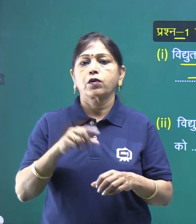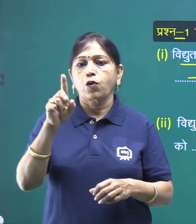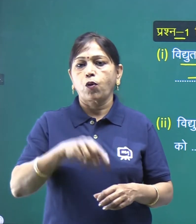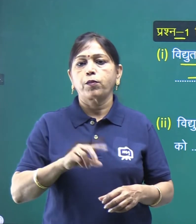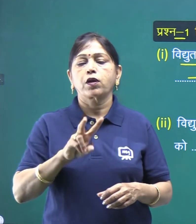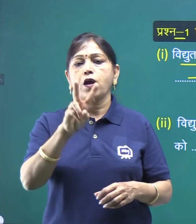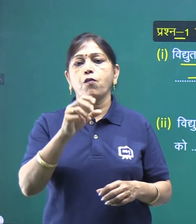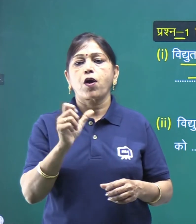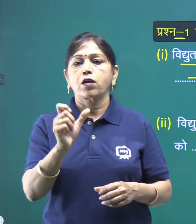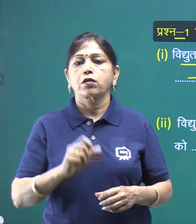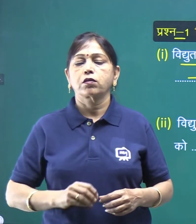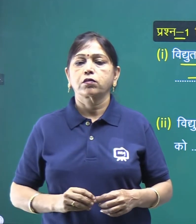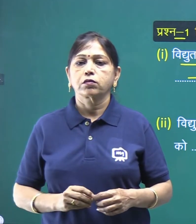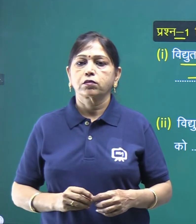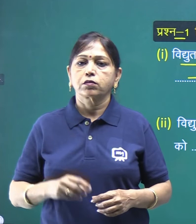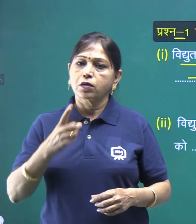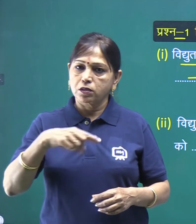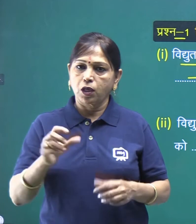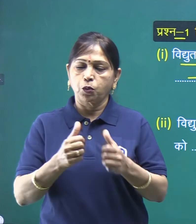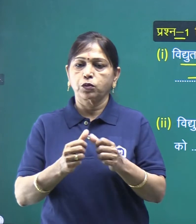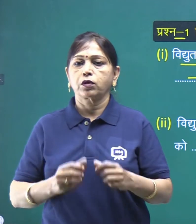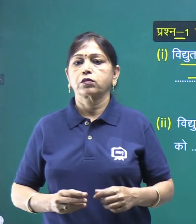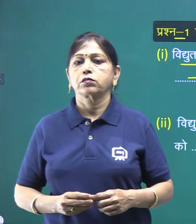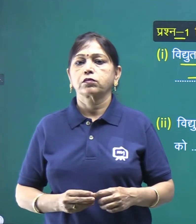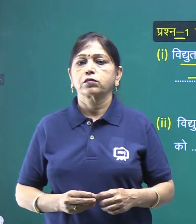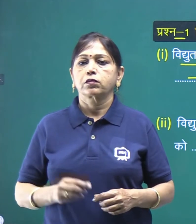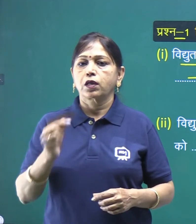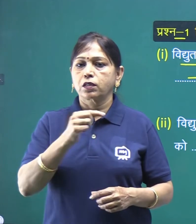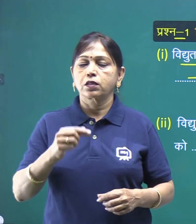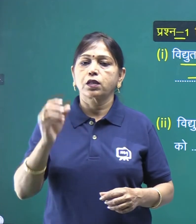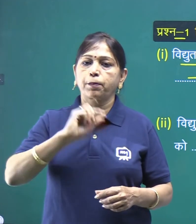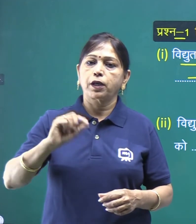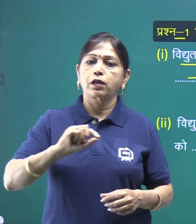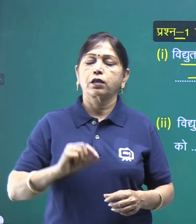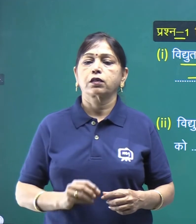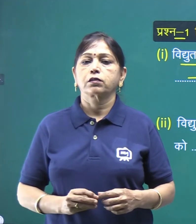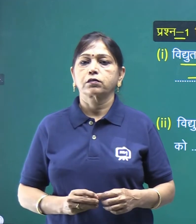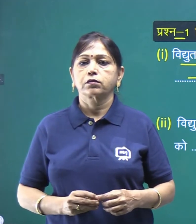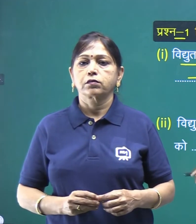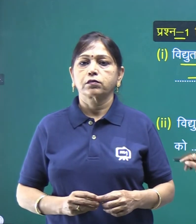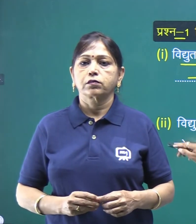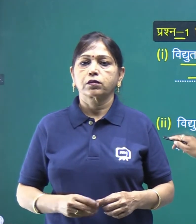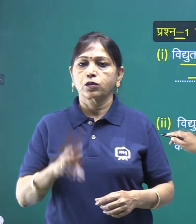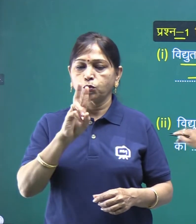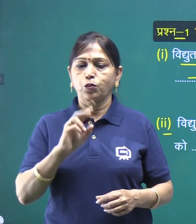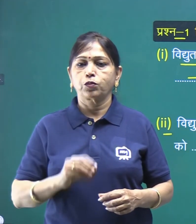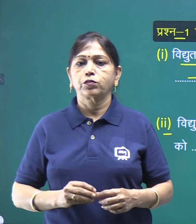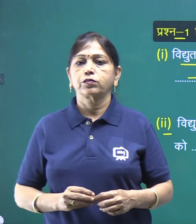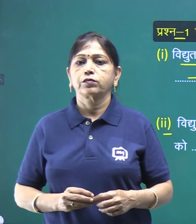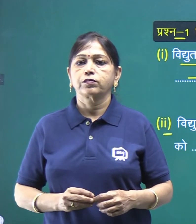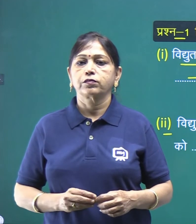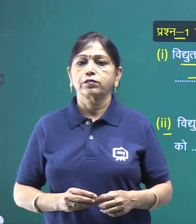ऑब्लिक वाट। सही ऑप्शन रिक्त स्थान में लिखेंगे। 2,